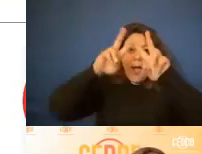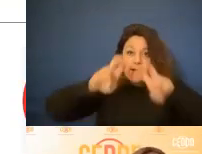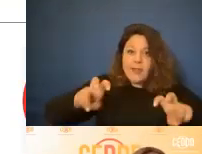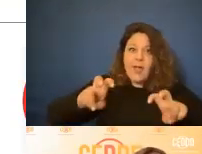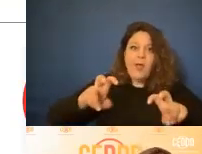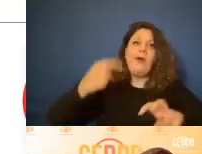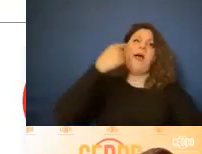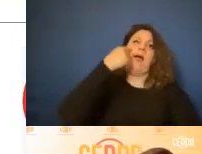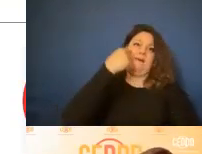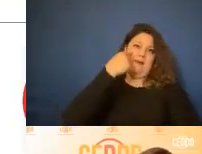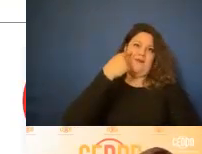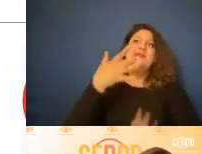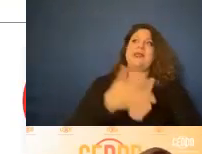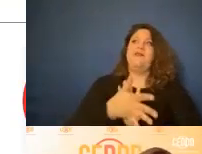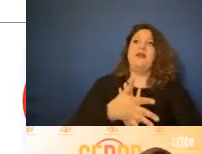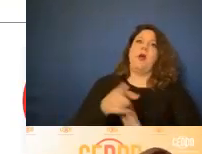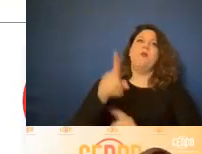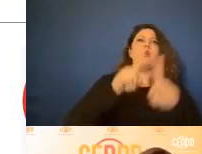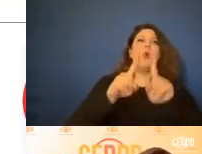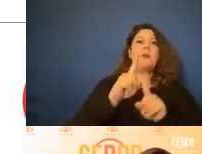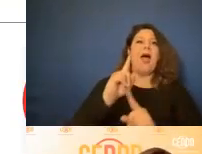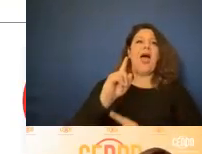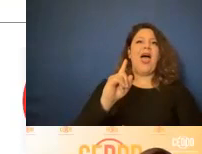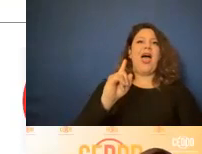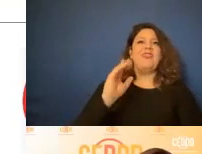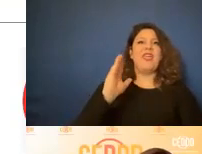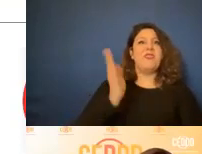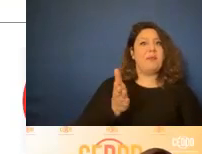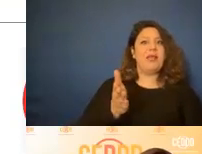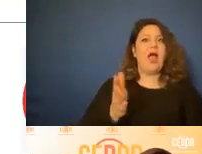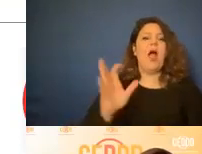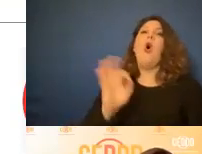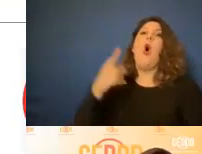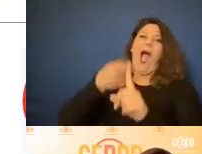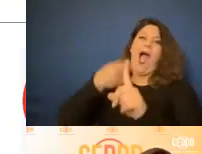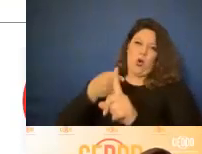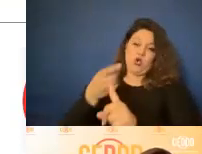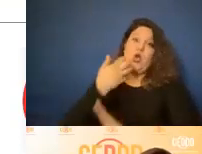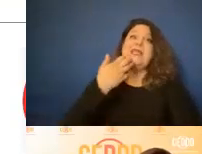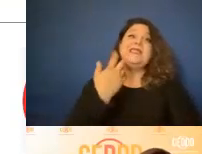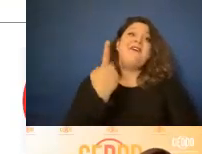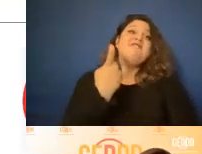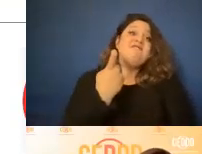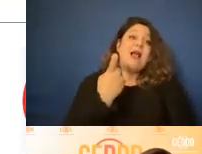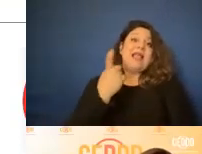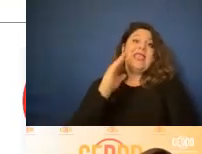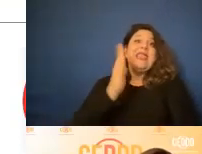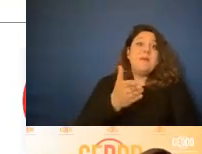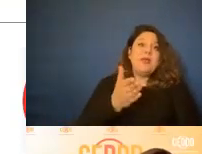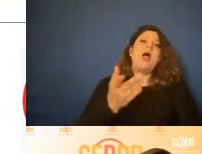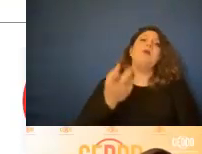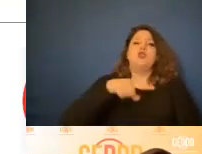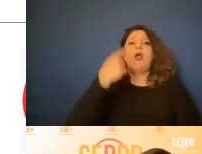falta disciplinaria o bien se trata de acoso escolar. Si es una falta disciplinaria, pues adoptaremos las medidas oportunas,